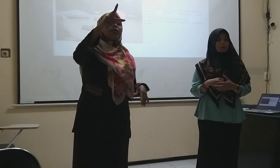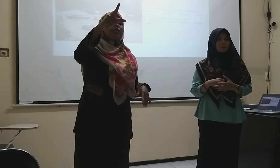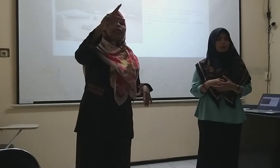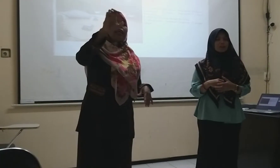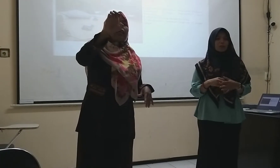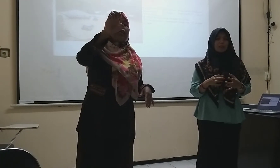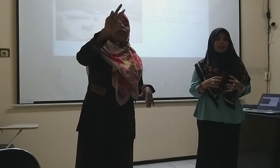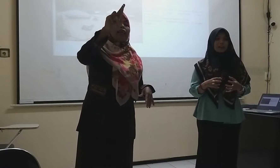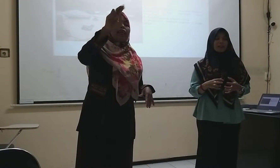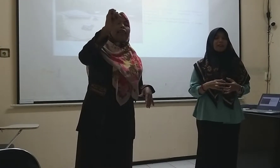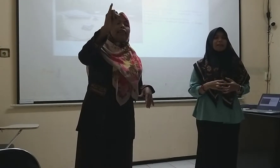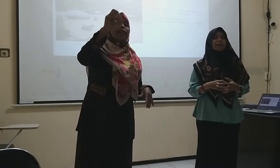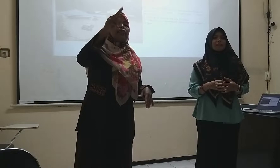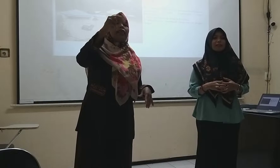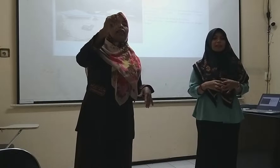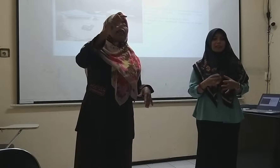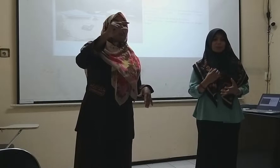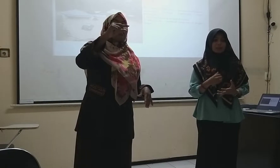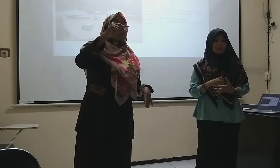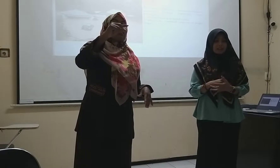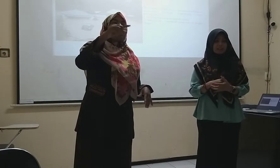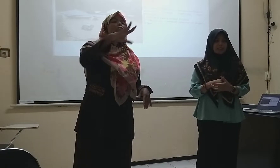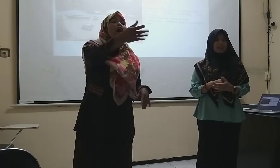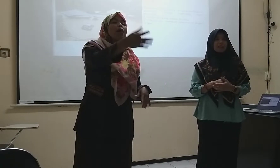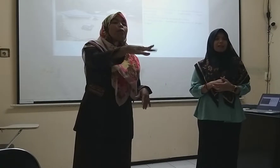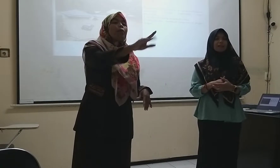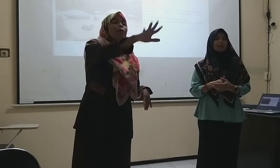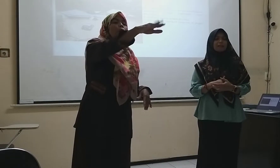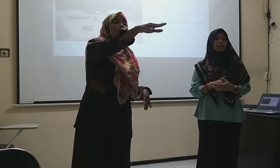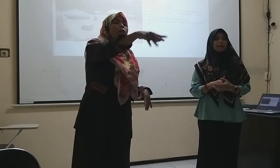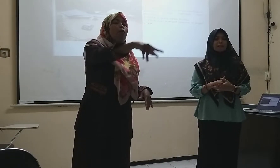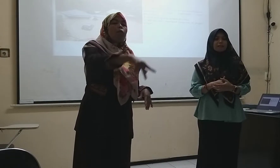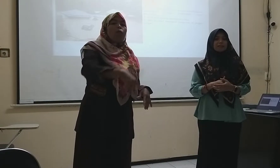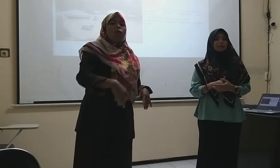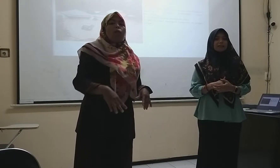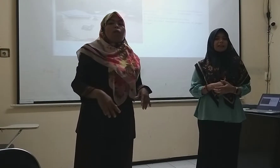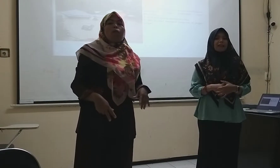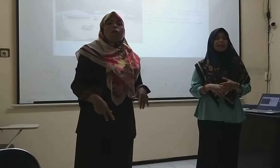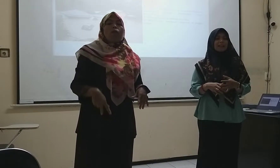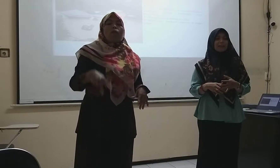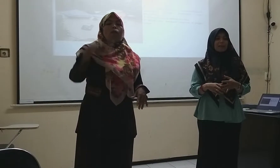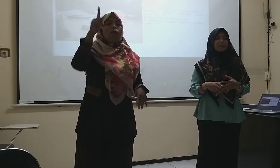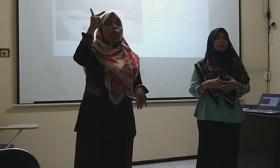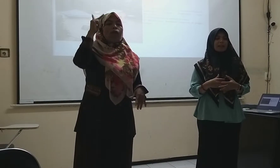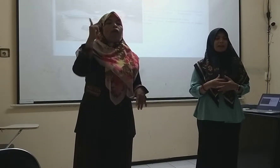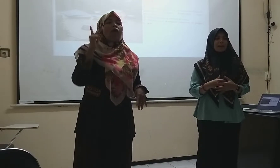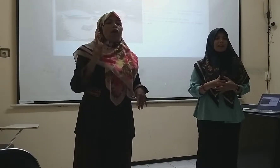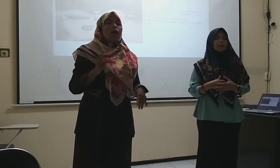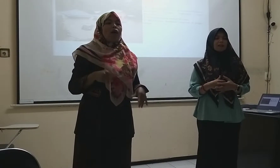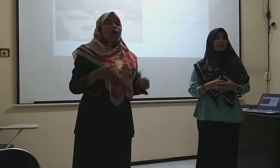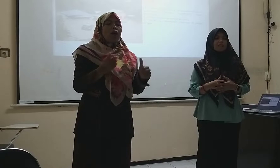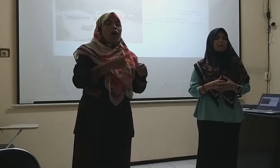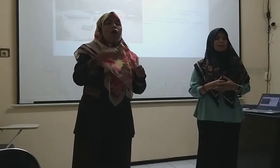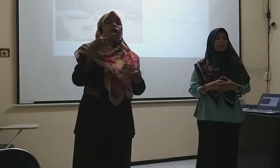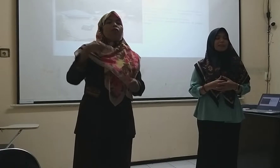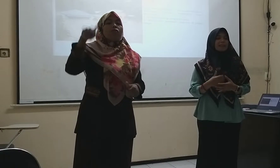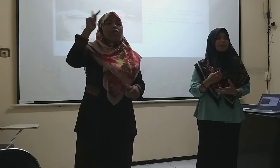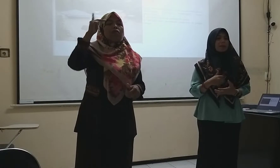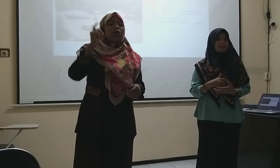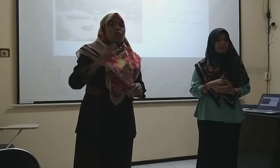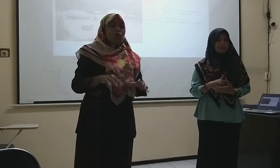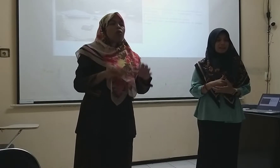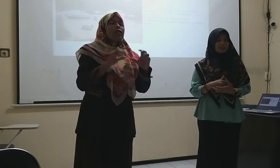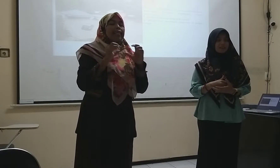yang menumpuk di sungai, salah satu gejalanya. Nah, kita bisa